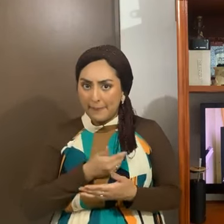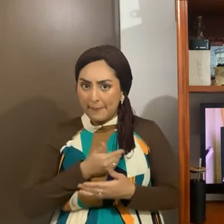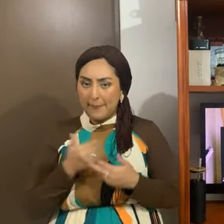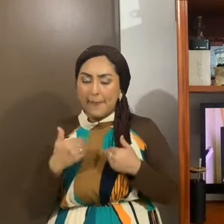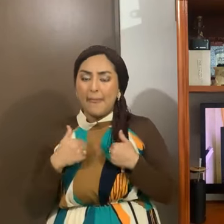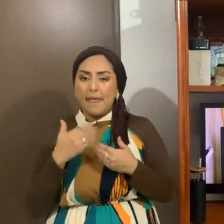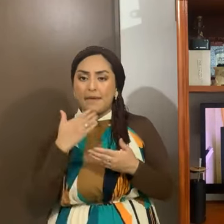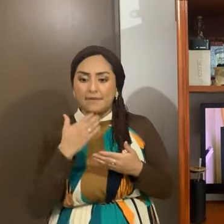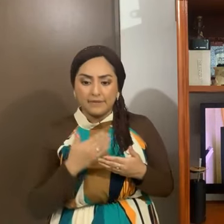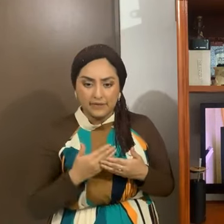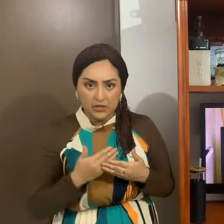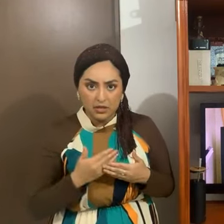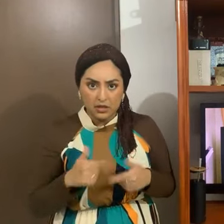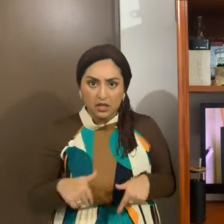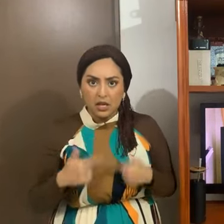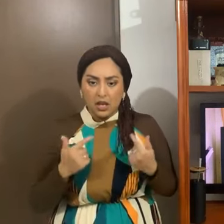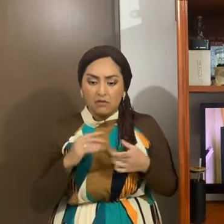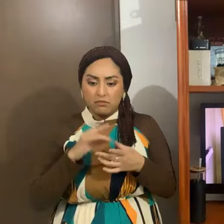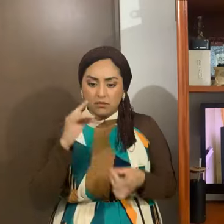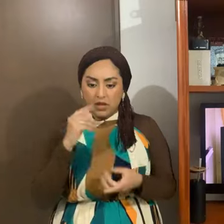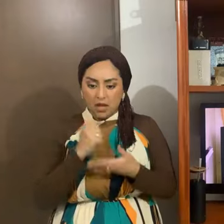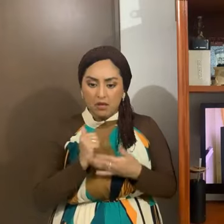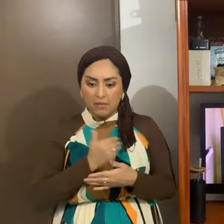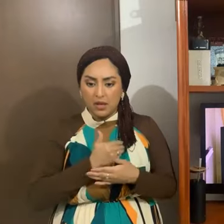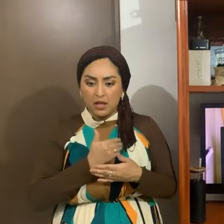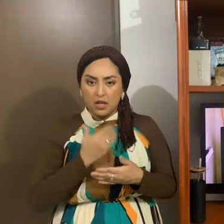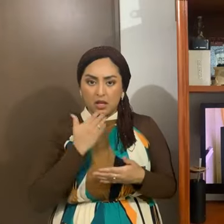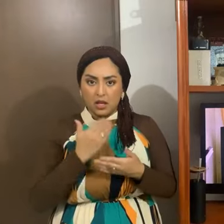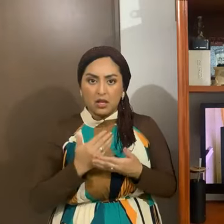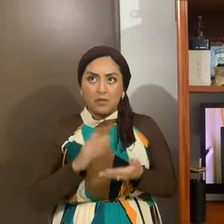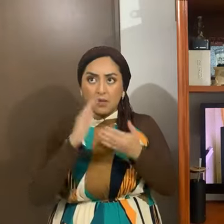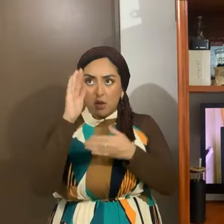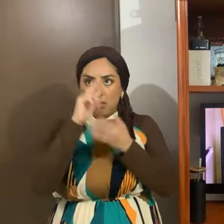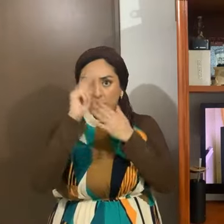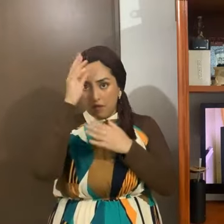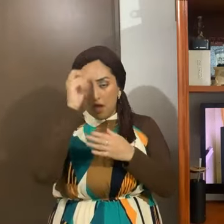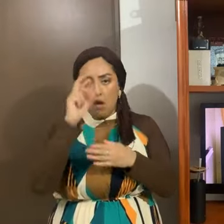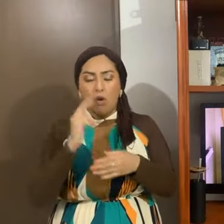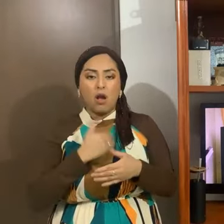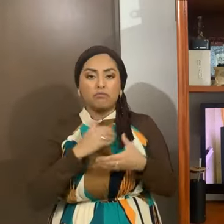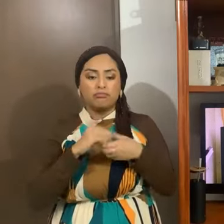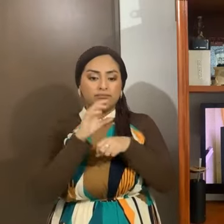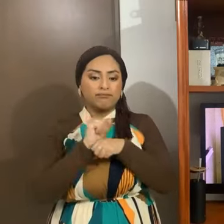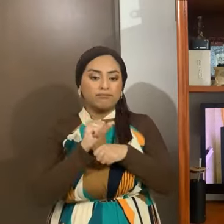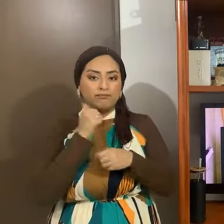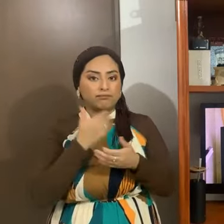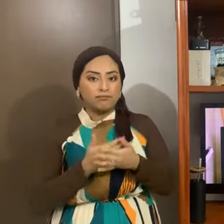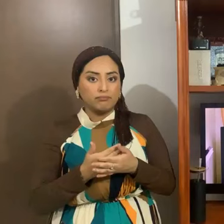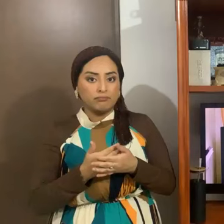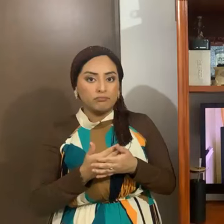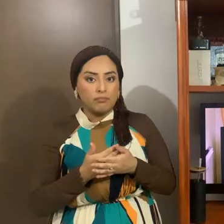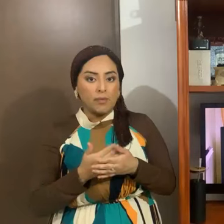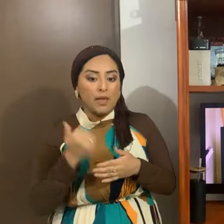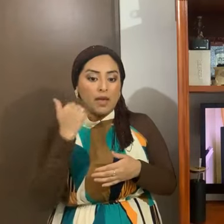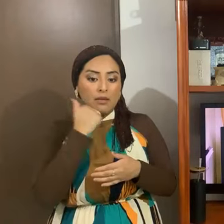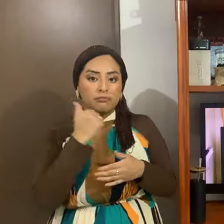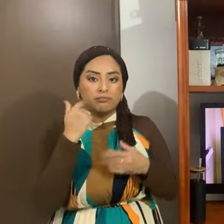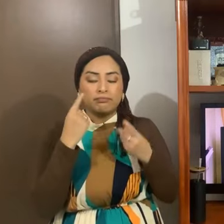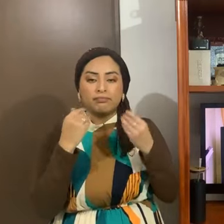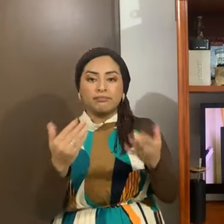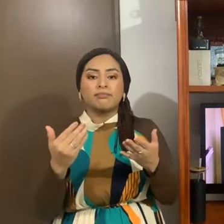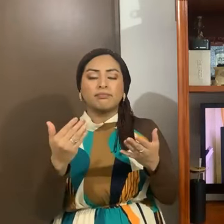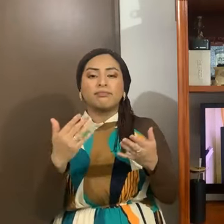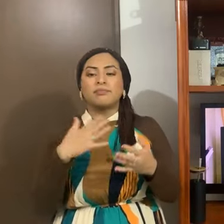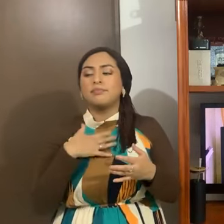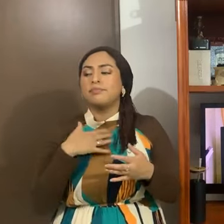tener una vida espiritual, nos ayudan a agradar al Eterno, o nuestros hábitos son inexistentes. Cada día hacemos lo que se